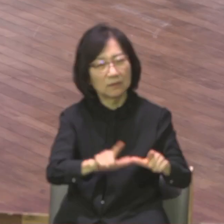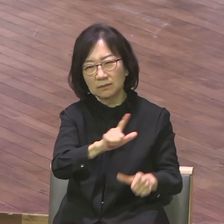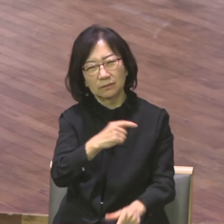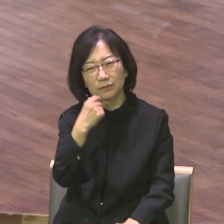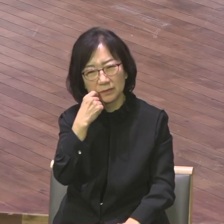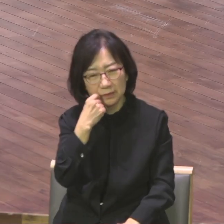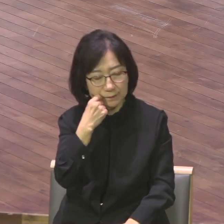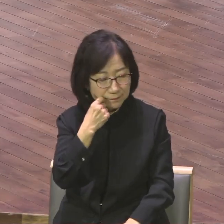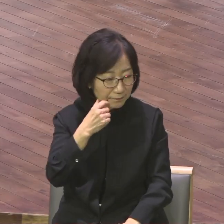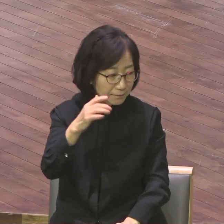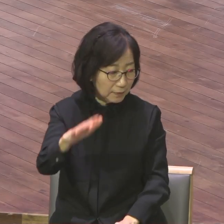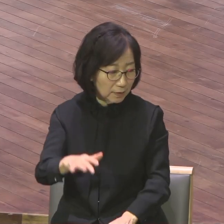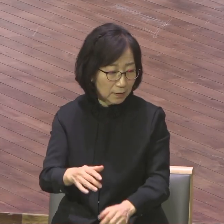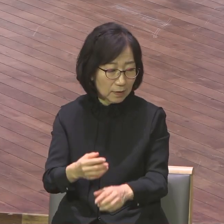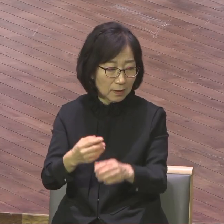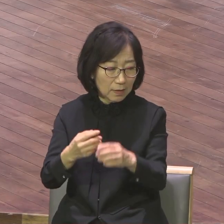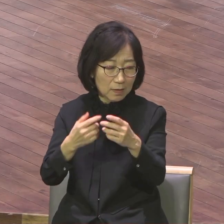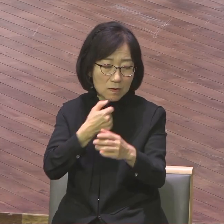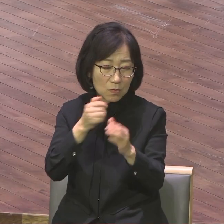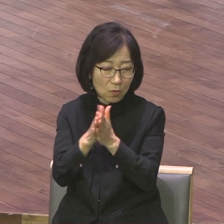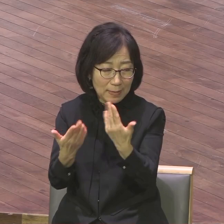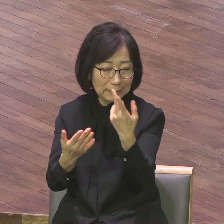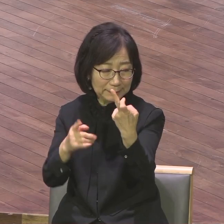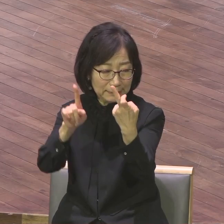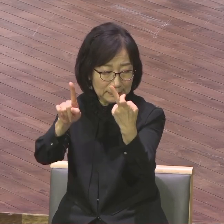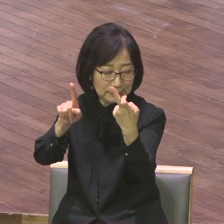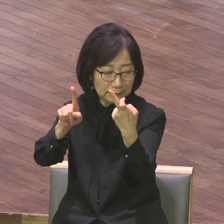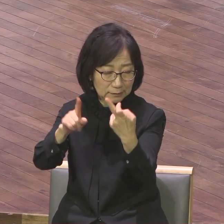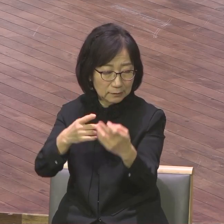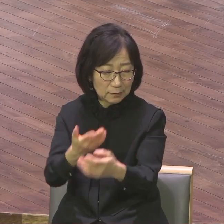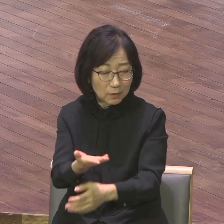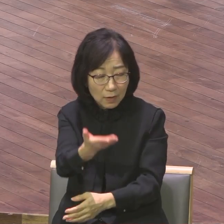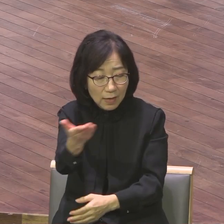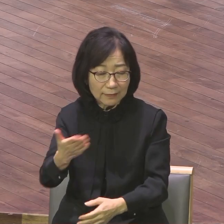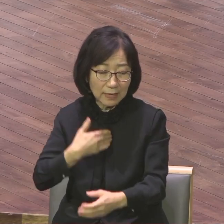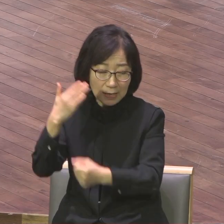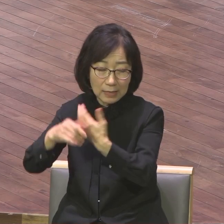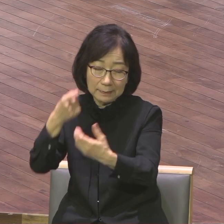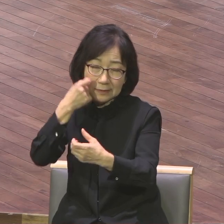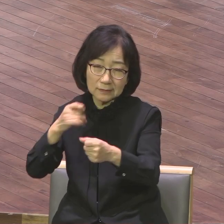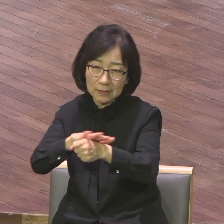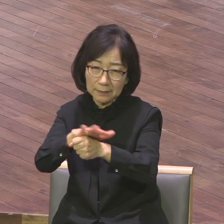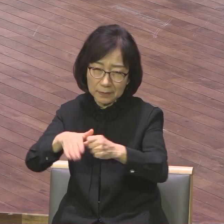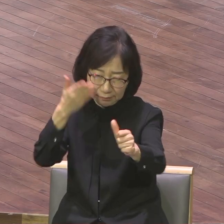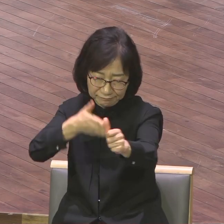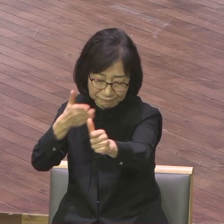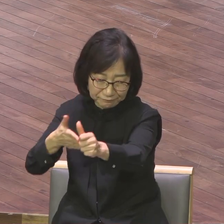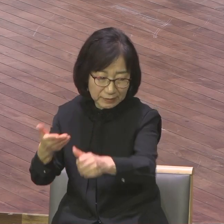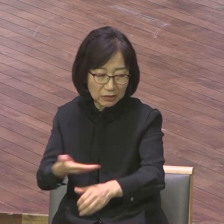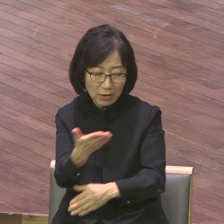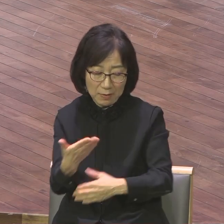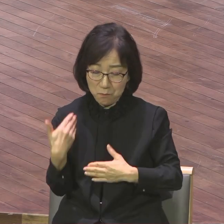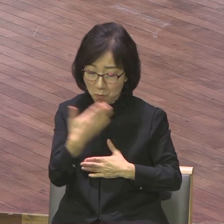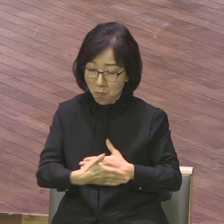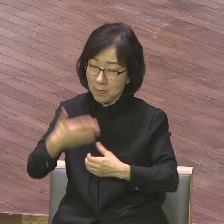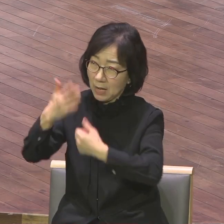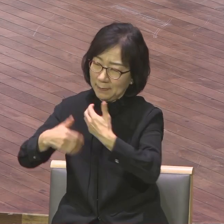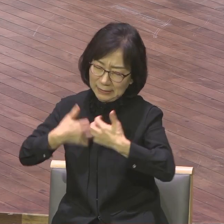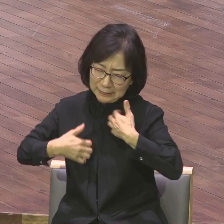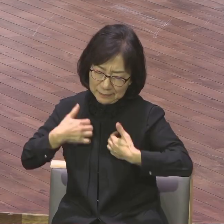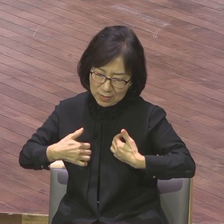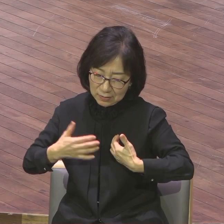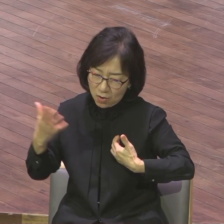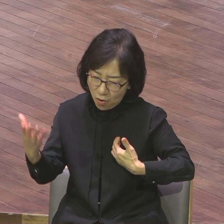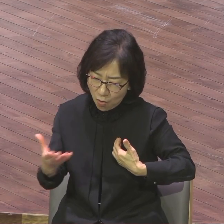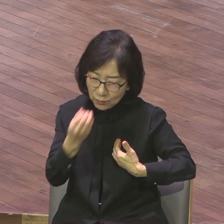그러므로 형제들아, 내가 하나님의 모든 자비하심으로 너희를 권하노니 너희 몸을 하나님이 기뻐하신 거룩한 산 제물로